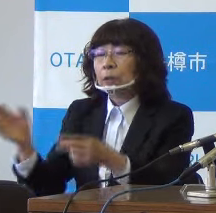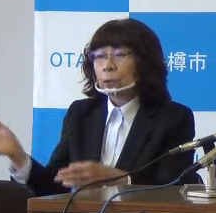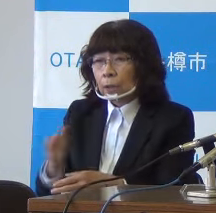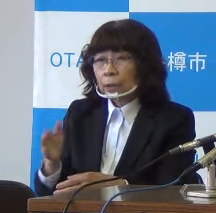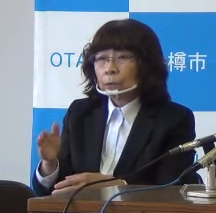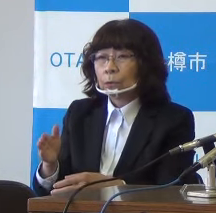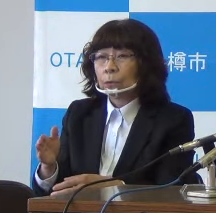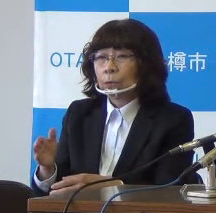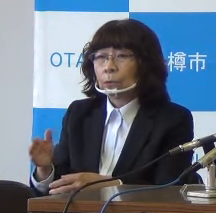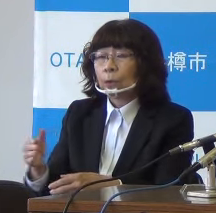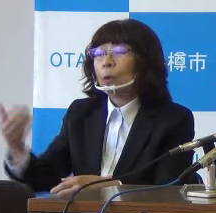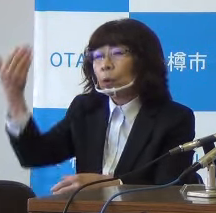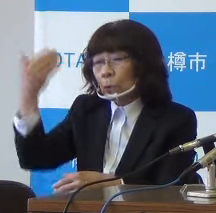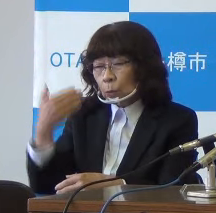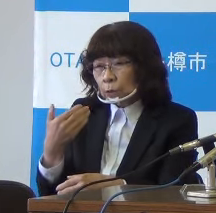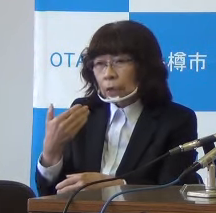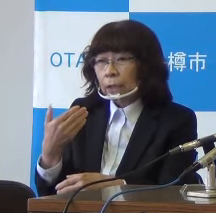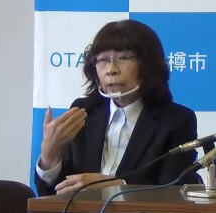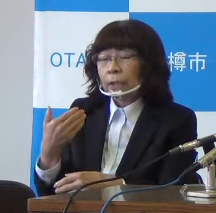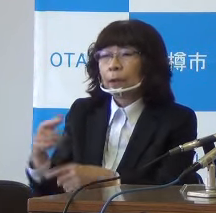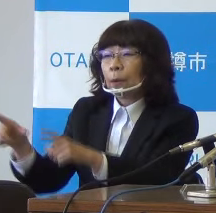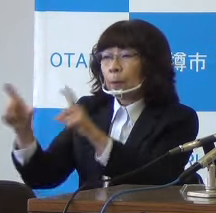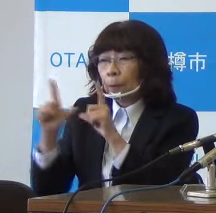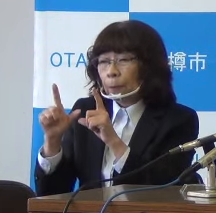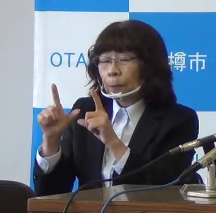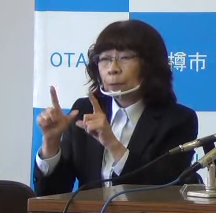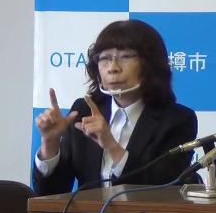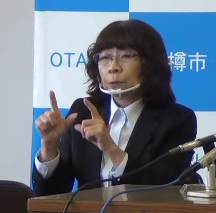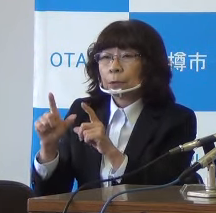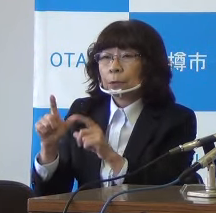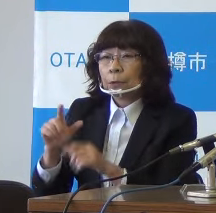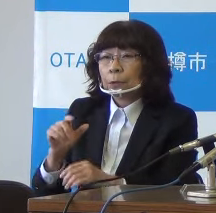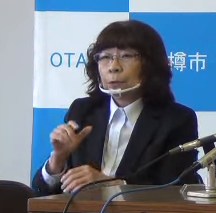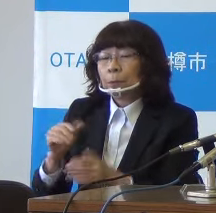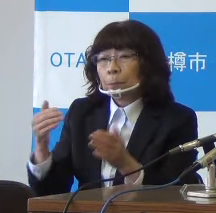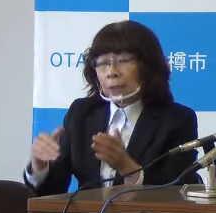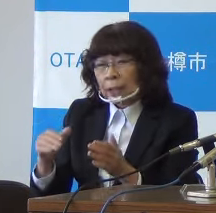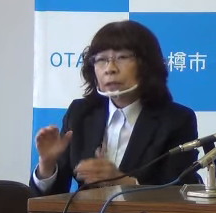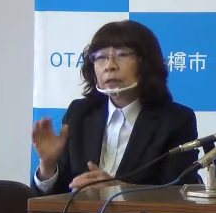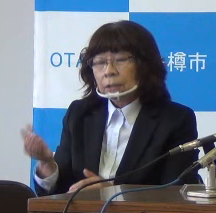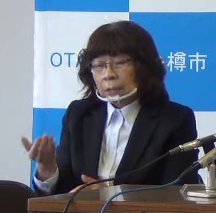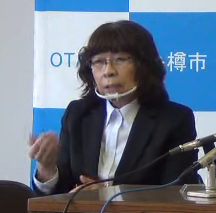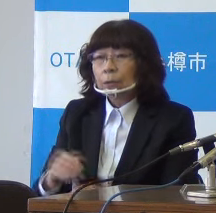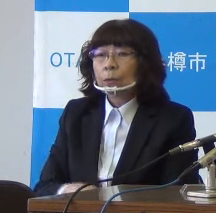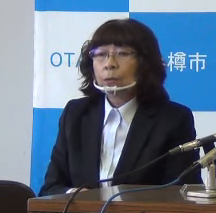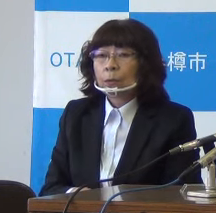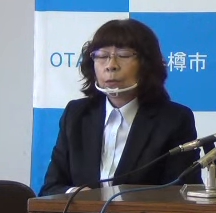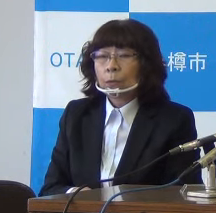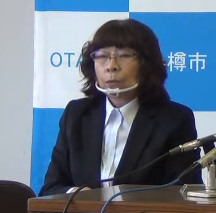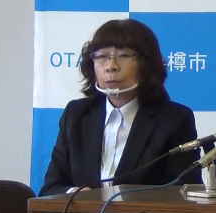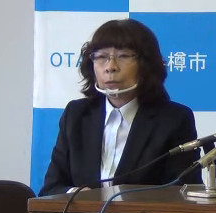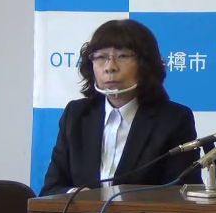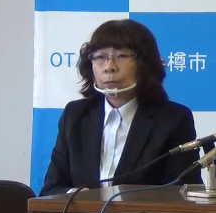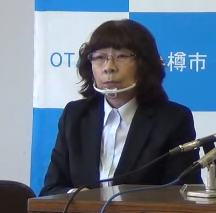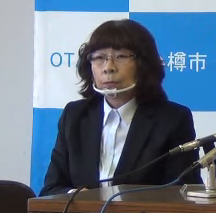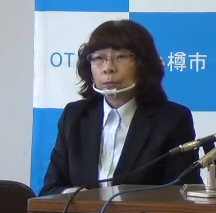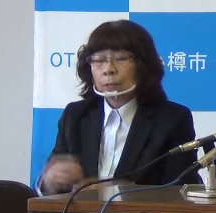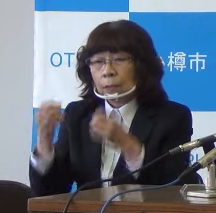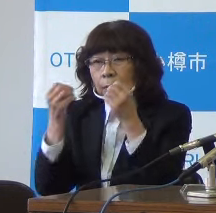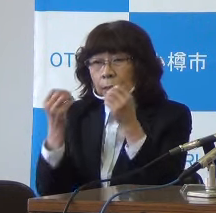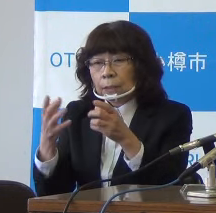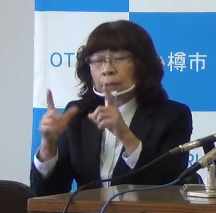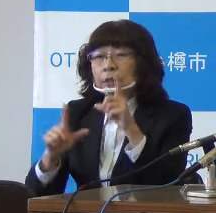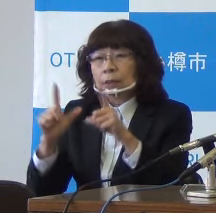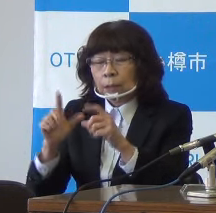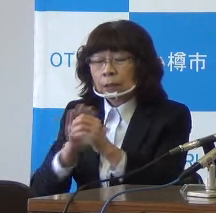の要請に先んじた形にはなりますが新型コロナウイ